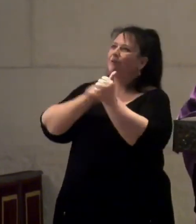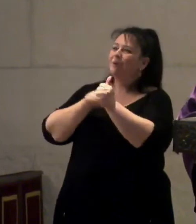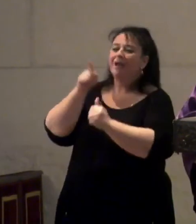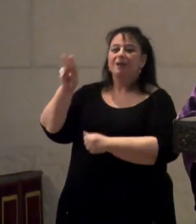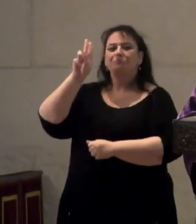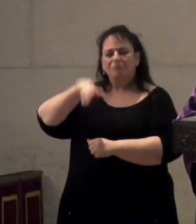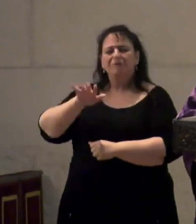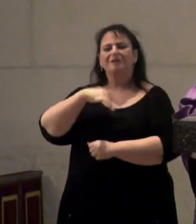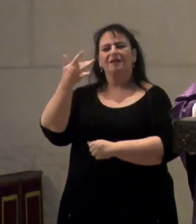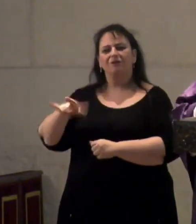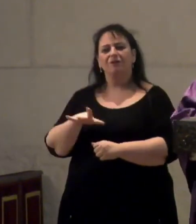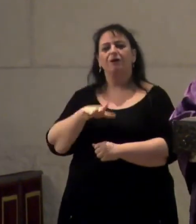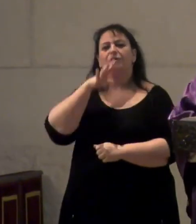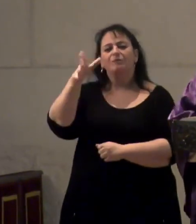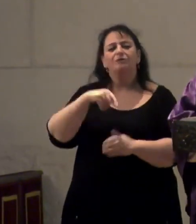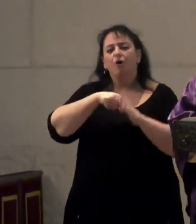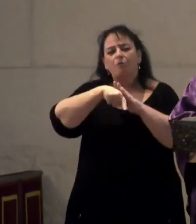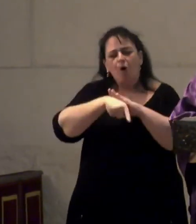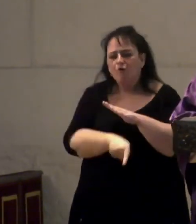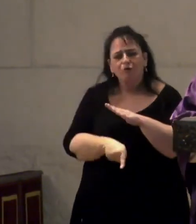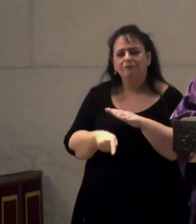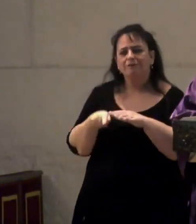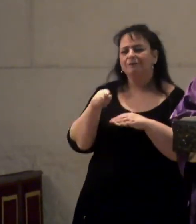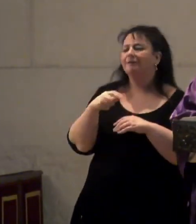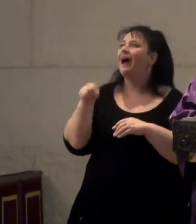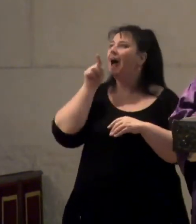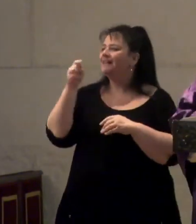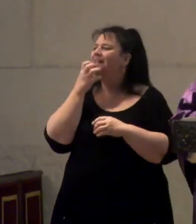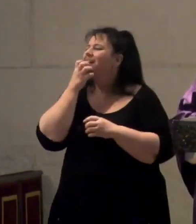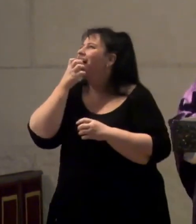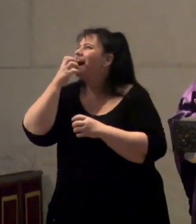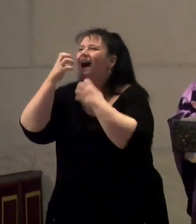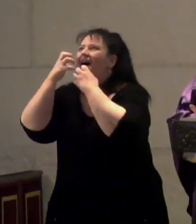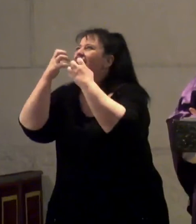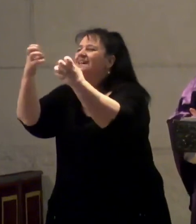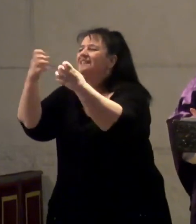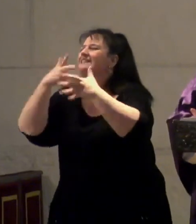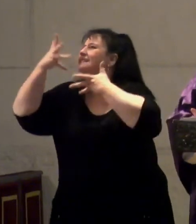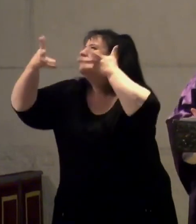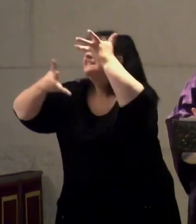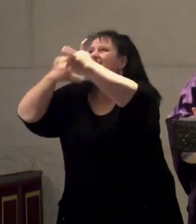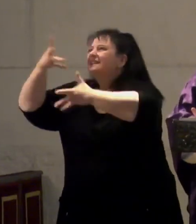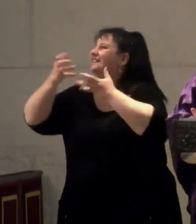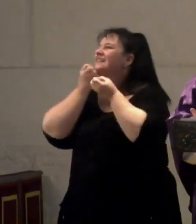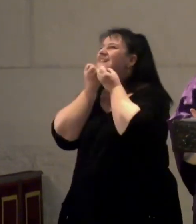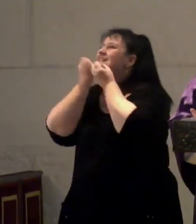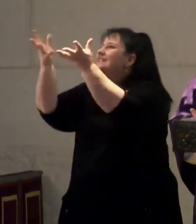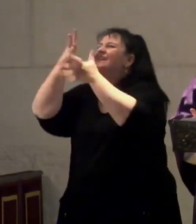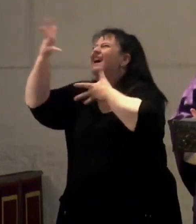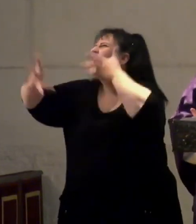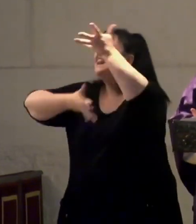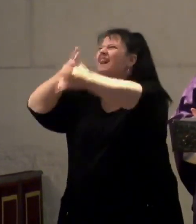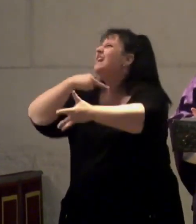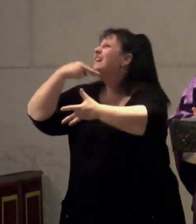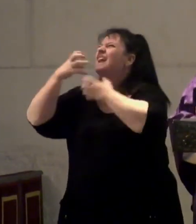misericordia. Y por eso desde lo hondo a ti grito, Señor, desde lo hondo a ti gritamos, Señor, y te